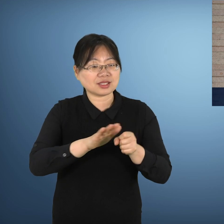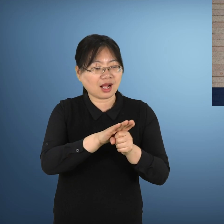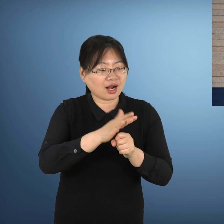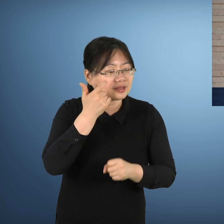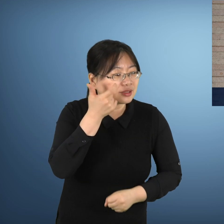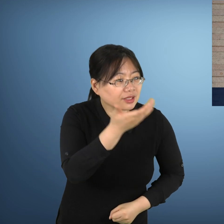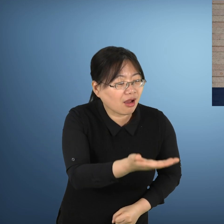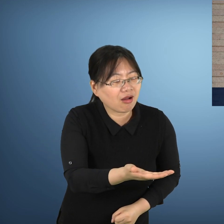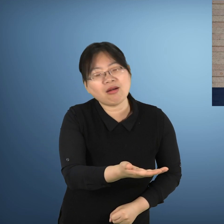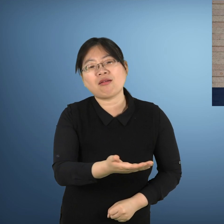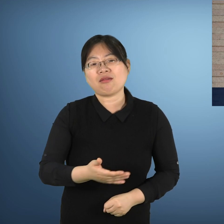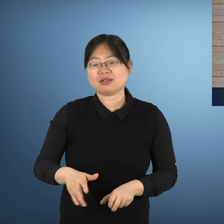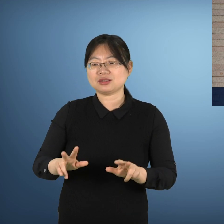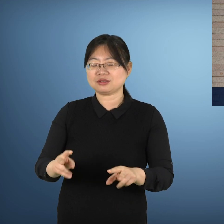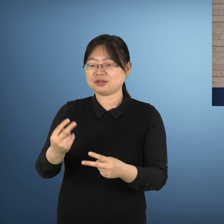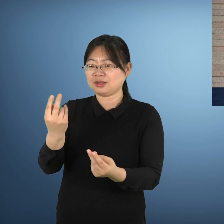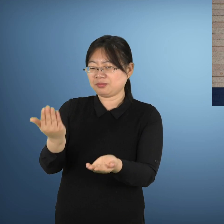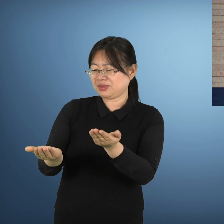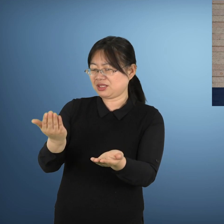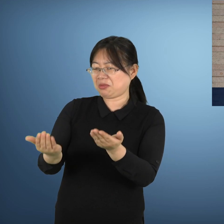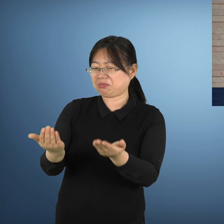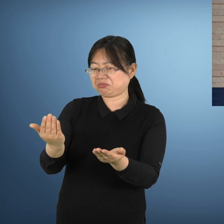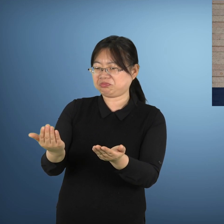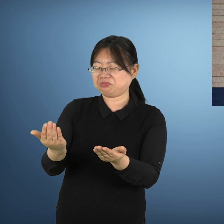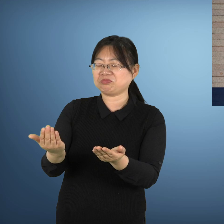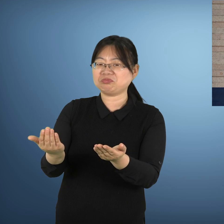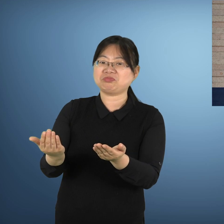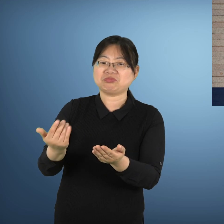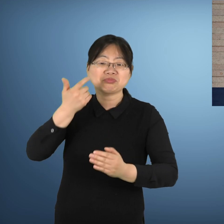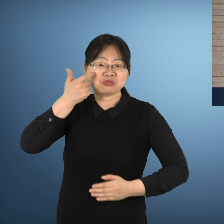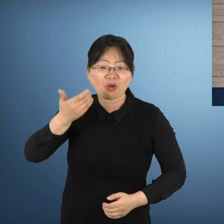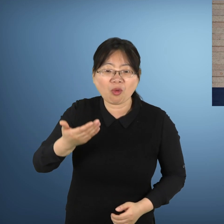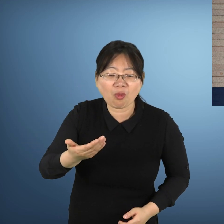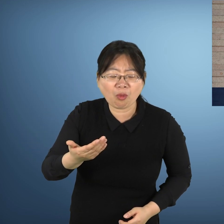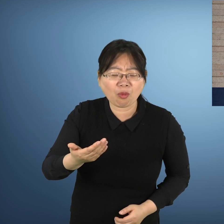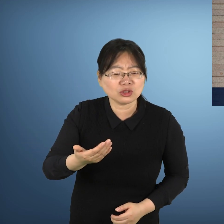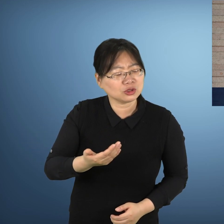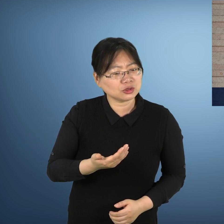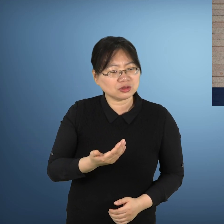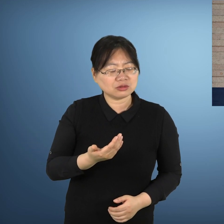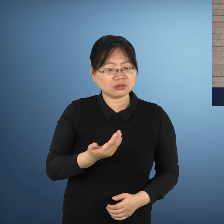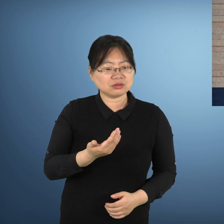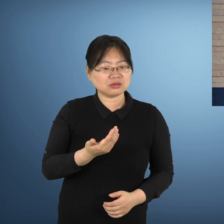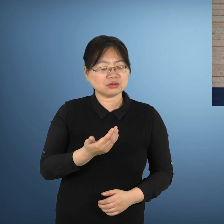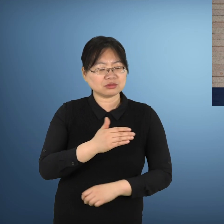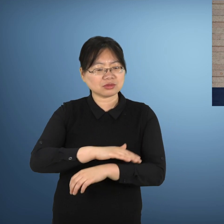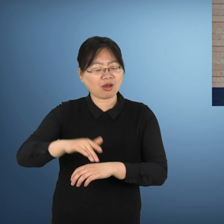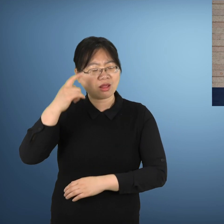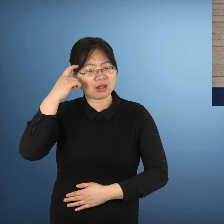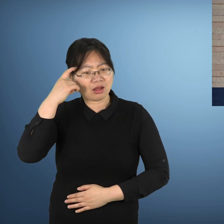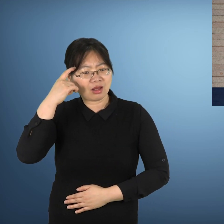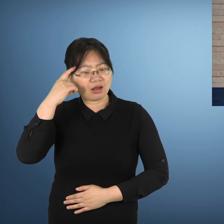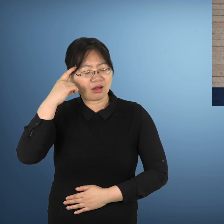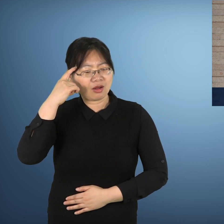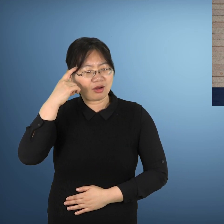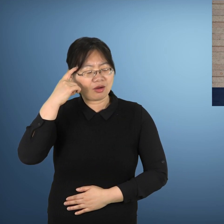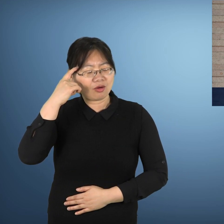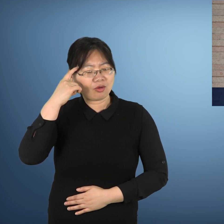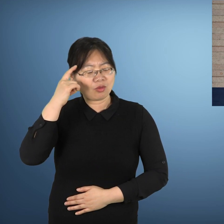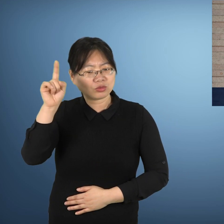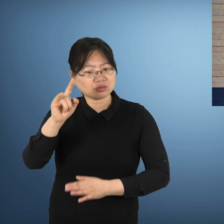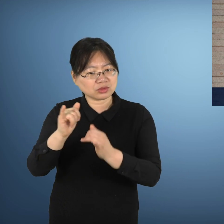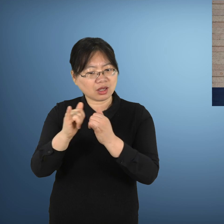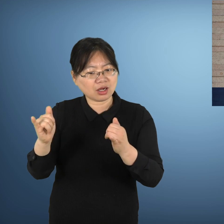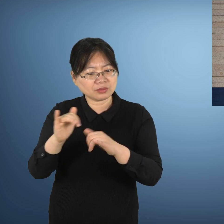비교급으로 물으셨는데, 이거 누가 잘 쓰던 화법이죠? 누가